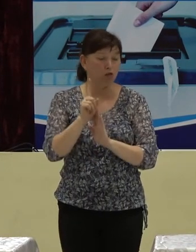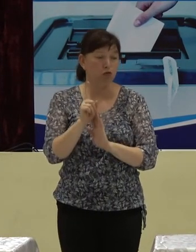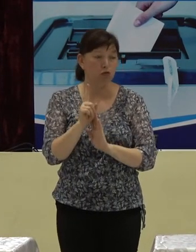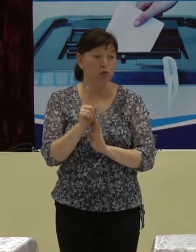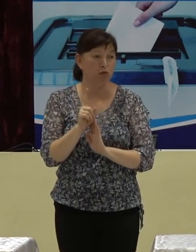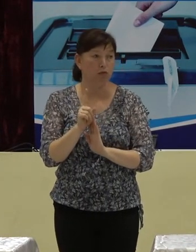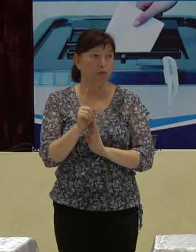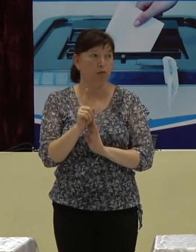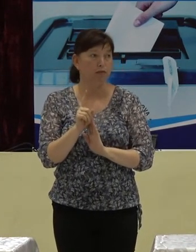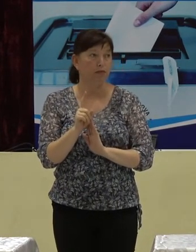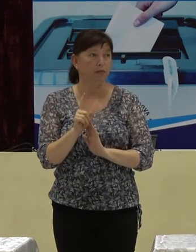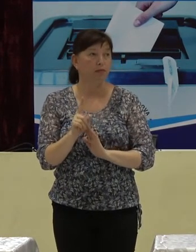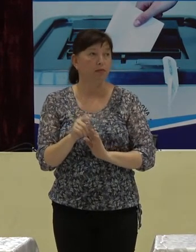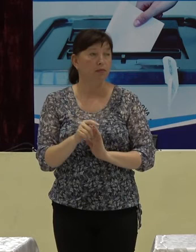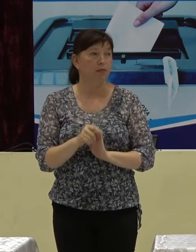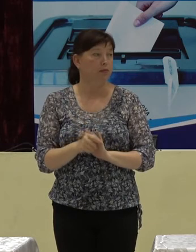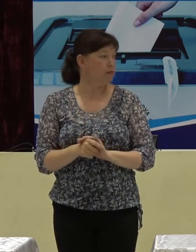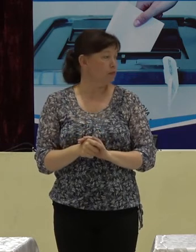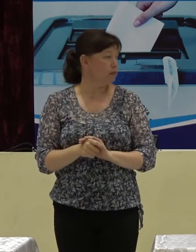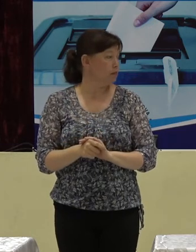Folosiți microfonul, vă rog, pardon.